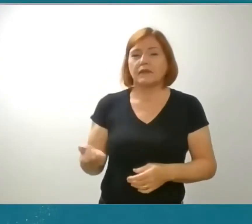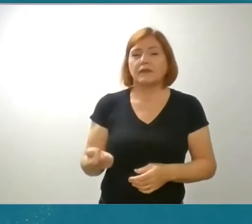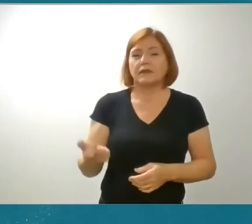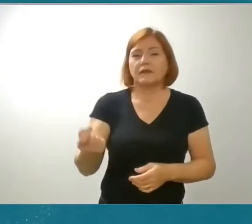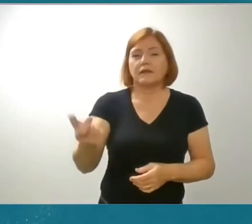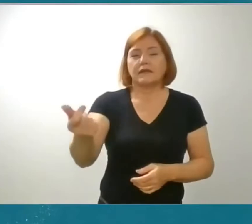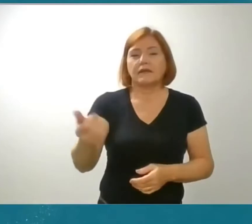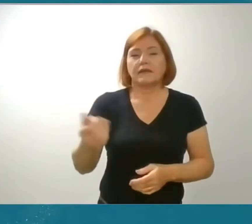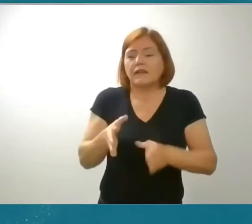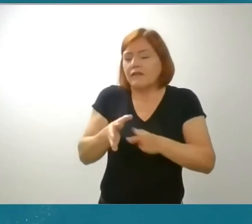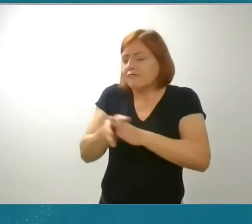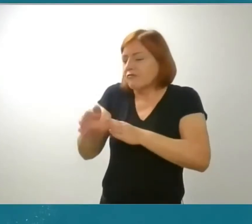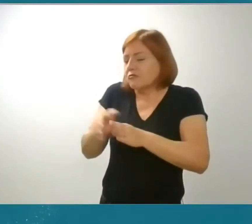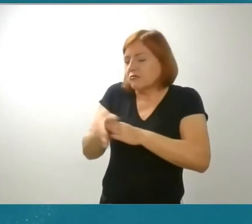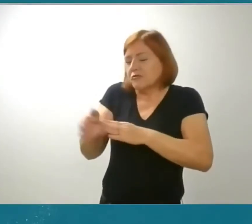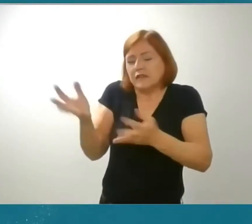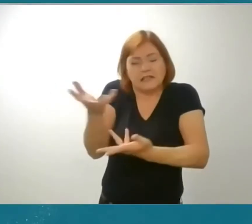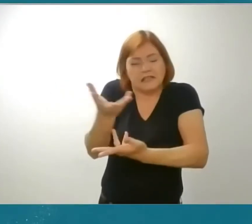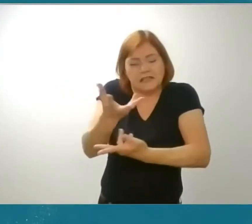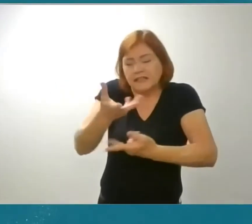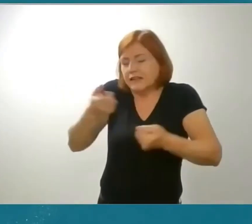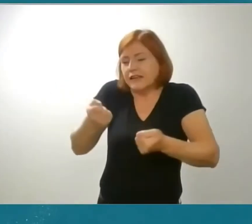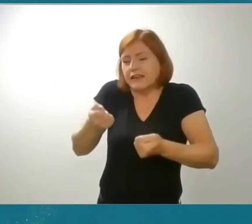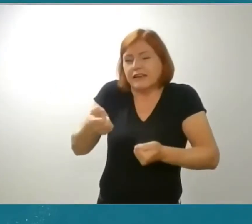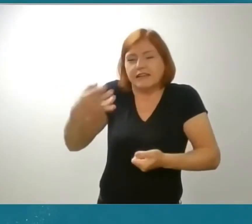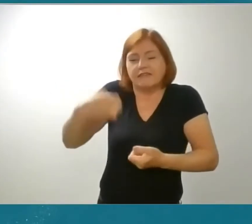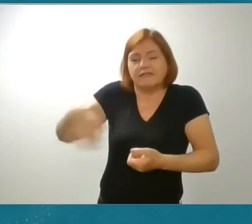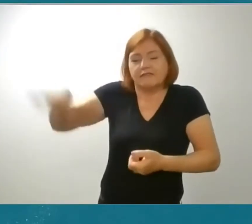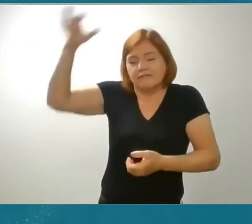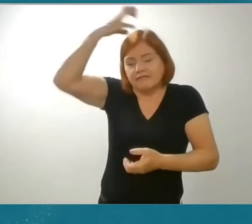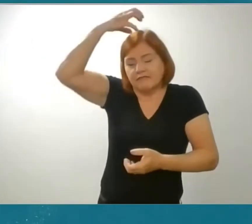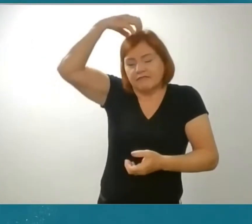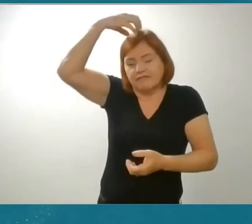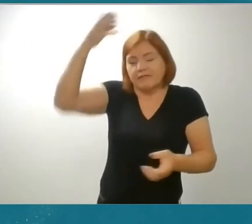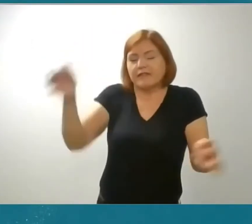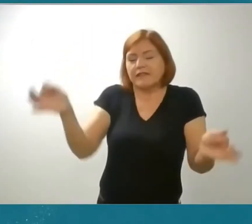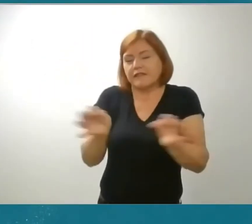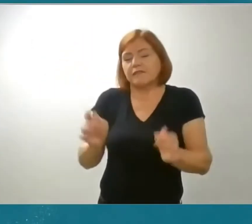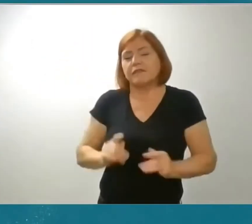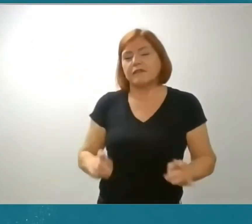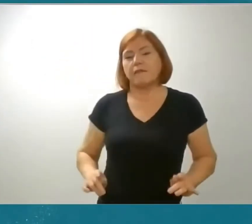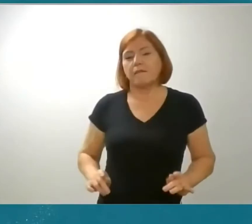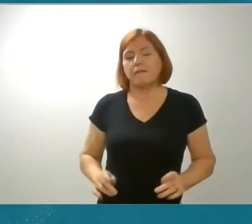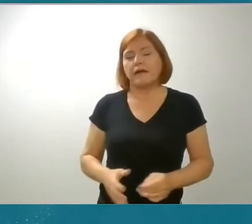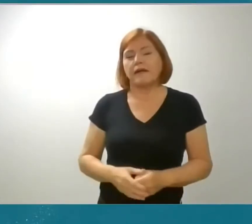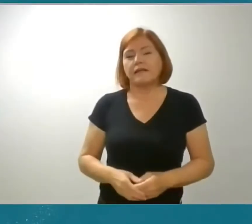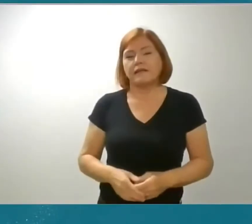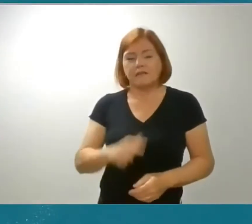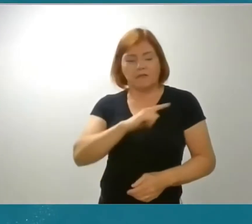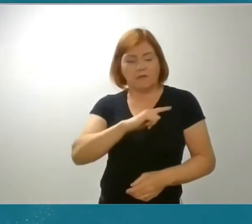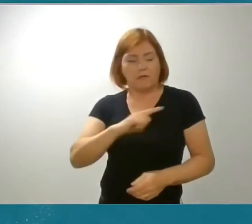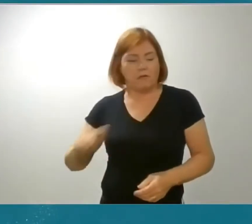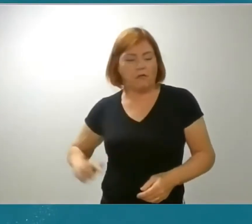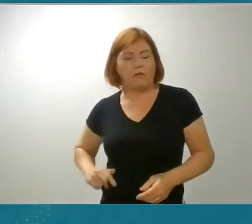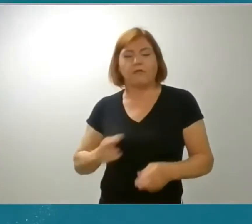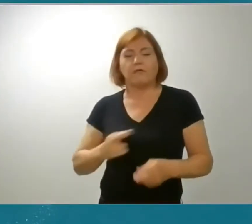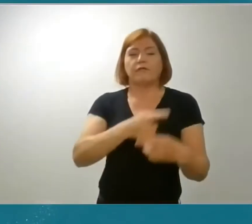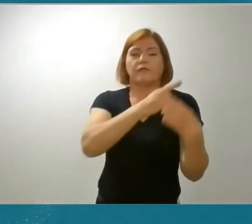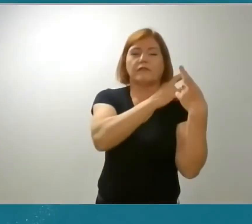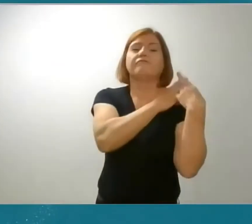nasceu. Um filho se nos deu. O governo está sobre os seus